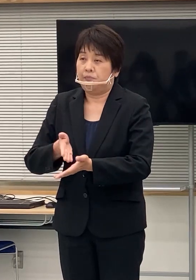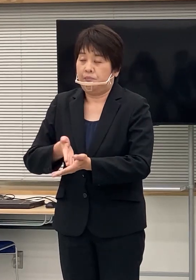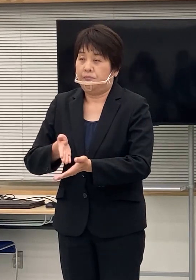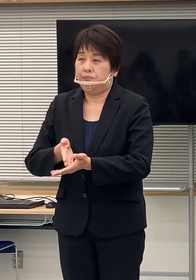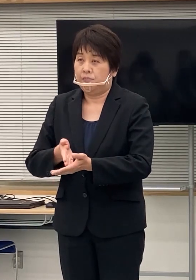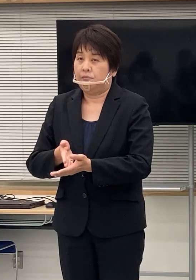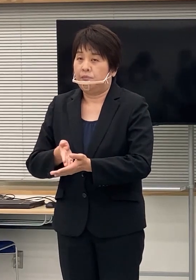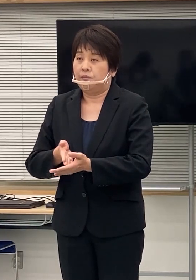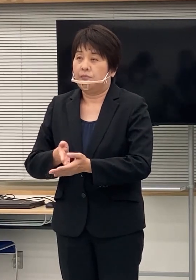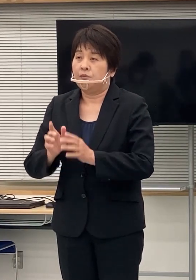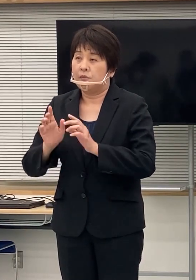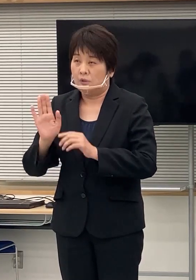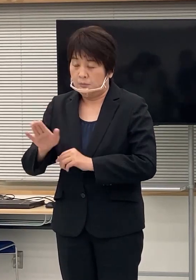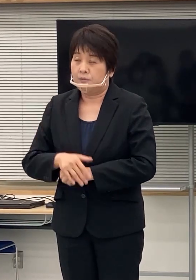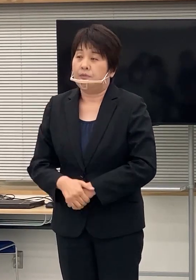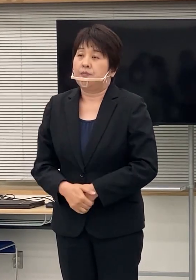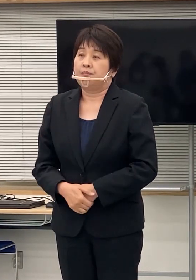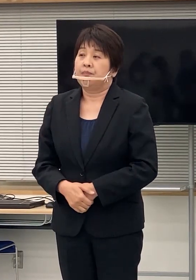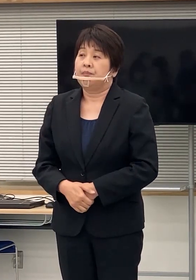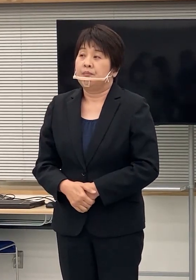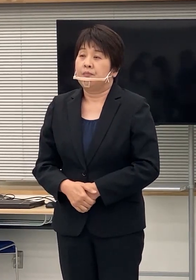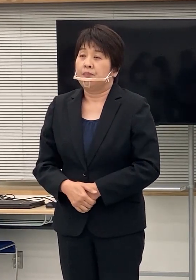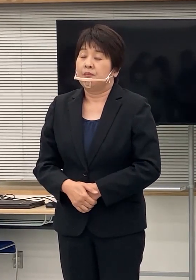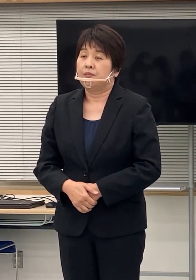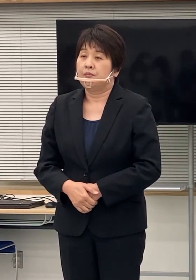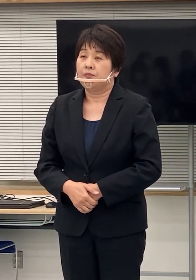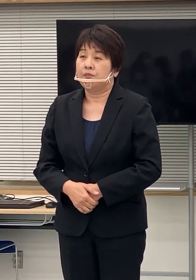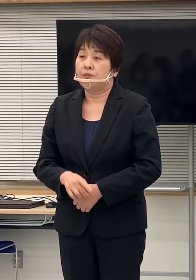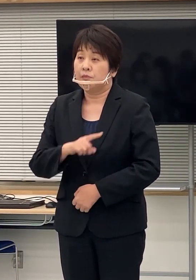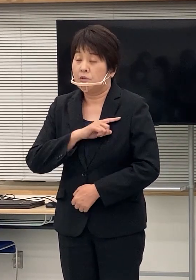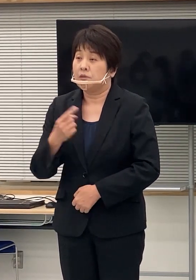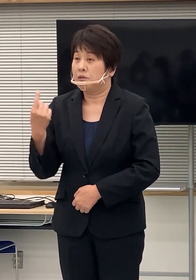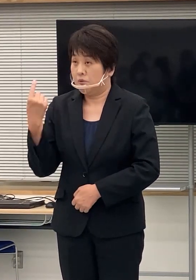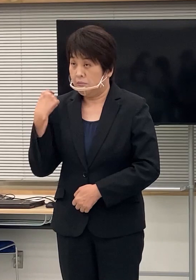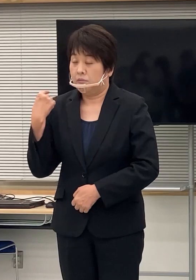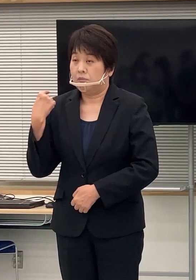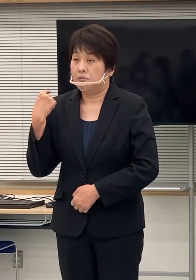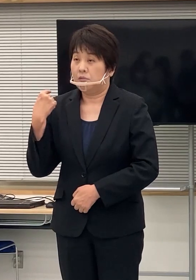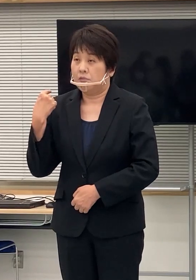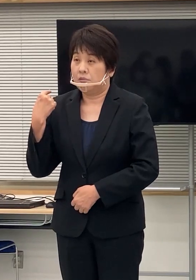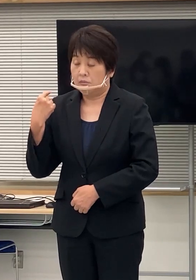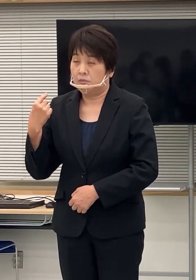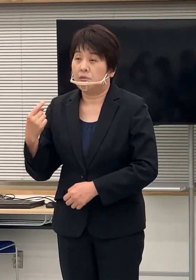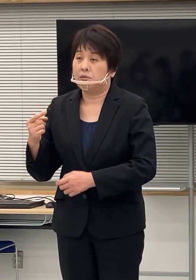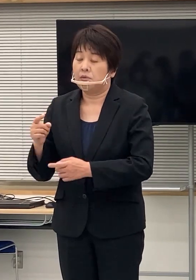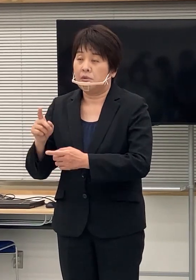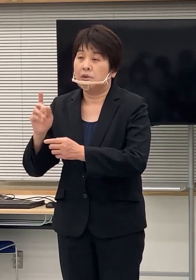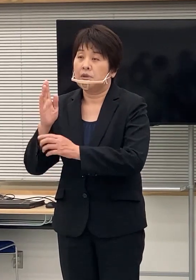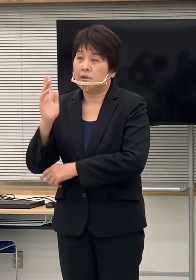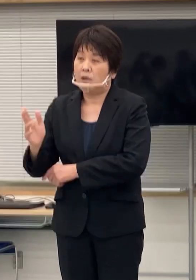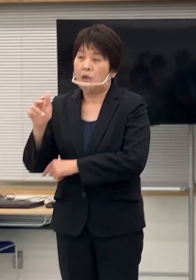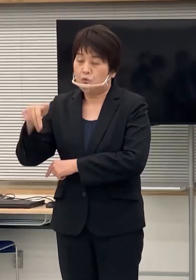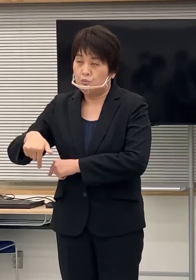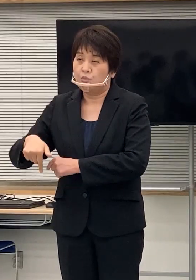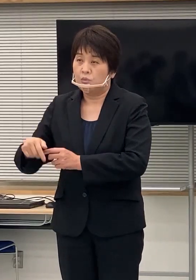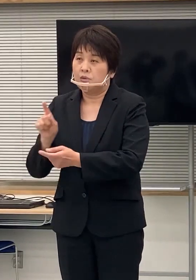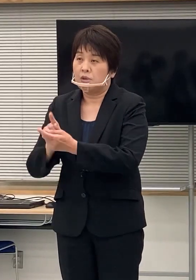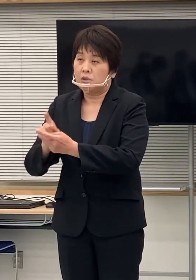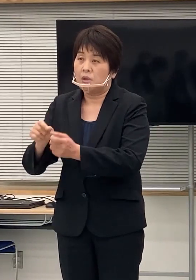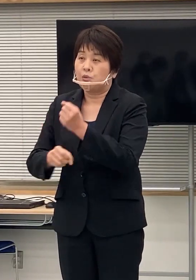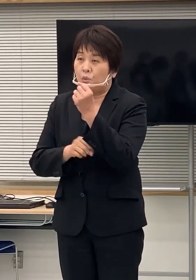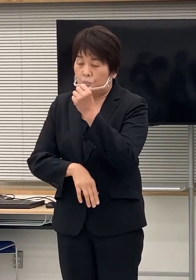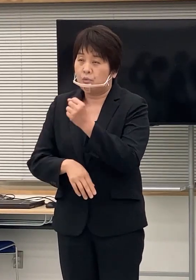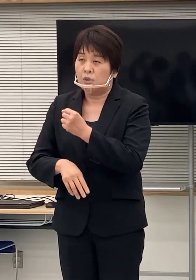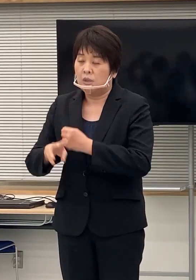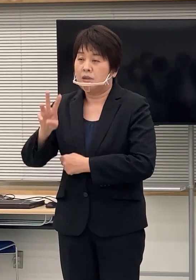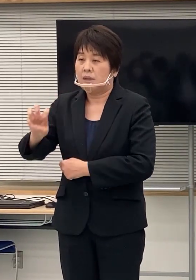また別なご報告もございます。まずは昨日政府対策本部におきまして39